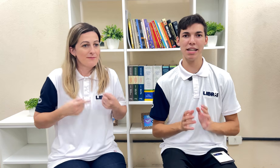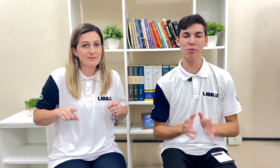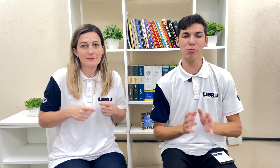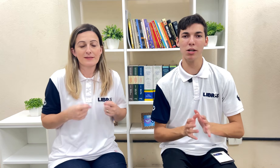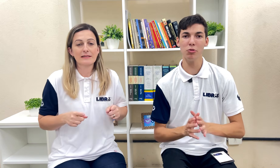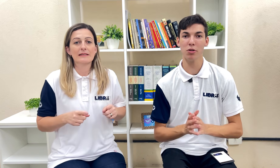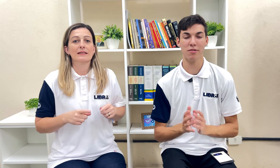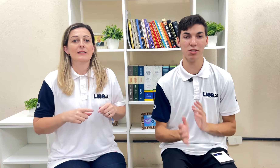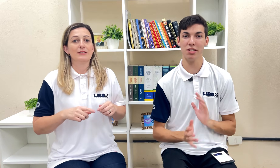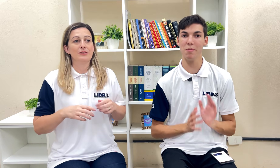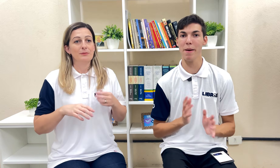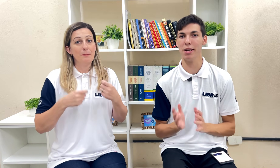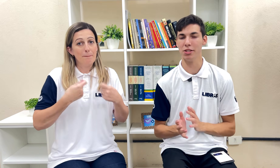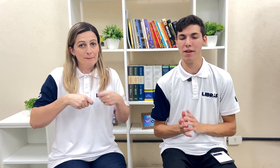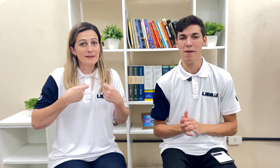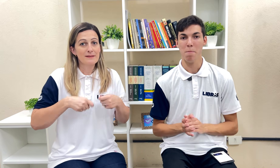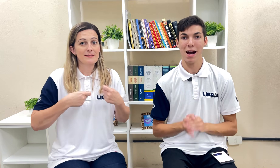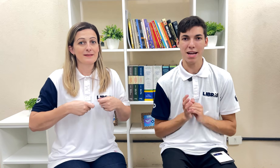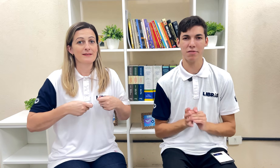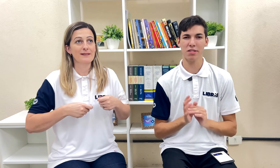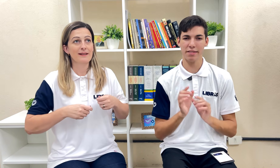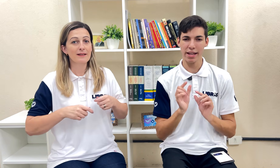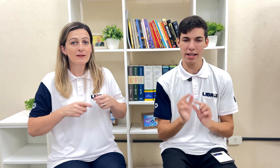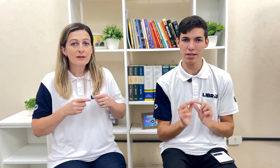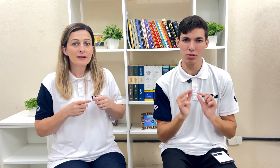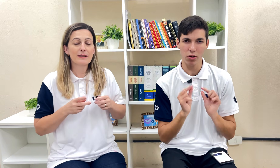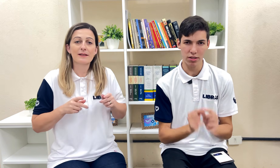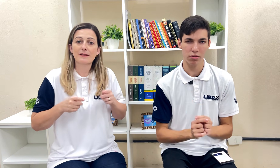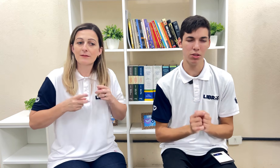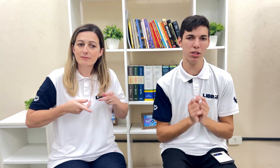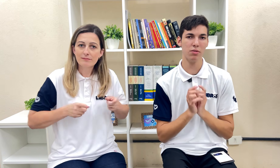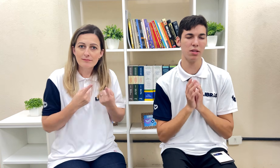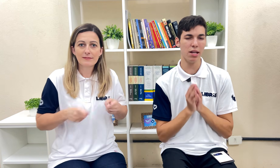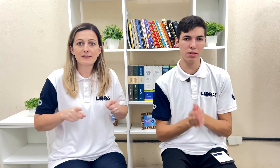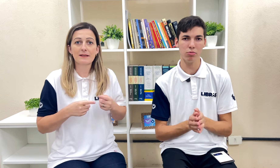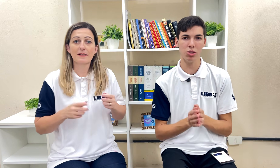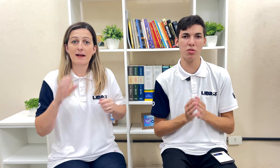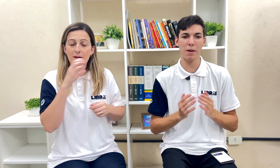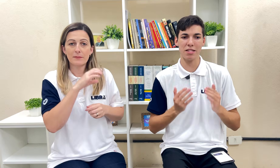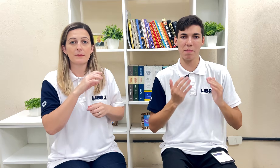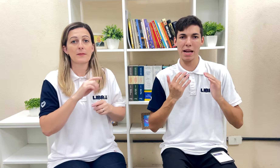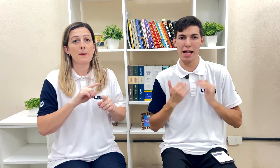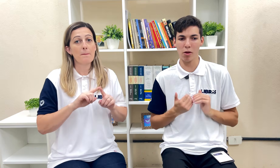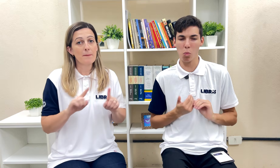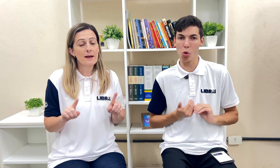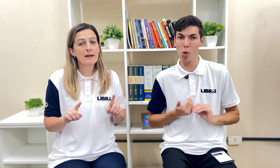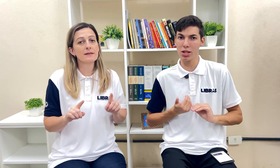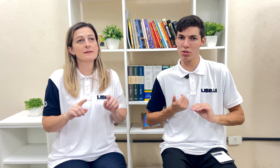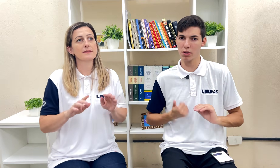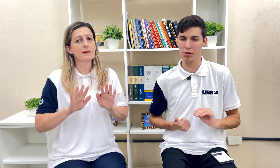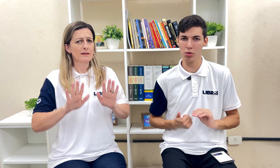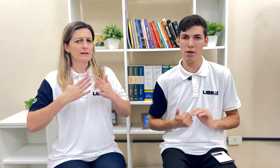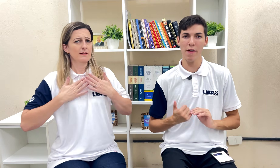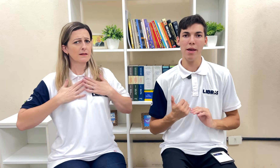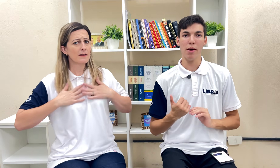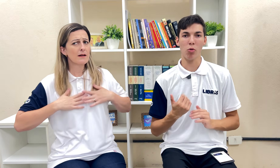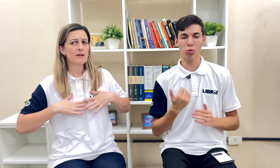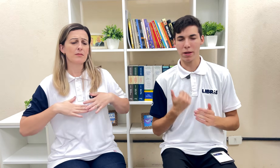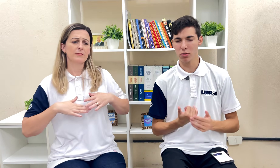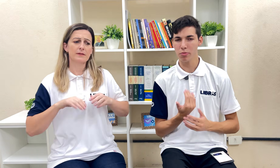o cantor, senão a gente se perde. Mas você tem aqueles 2 segundinhos, 3 segundinhos para esperar, tá um pouco antes do cantor ou do pastor, do bispo